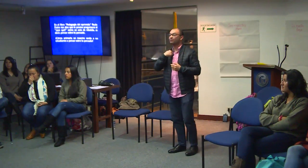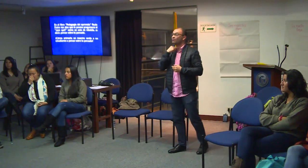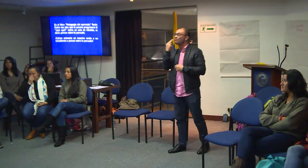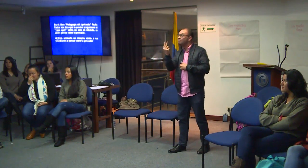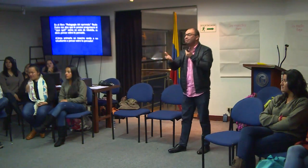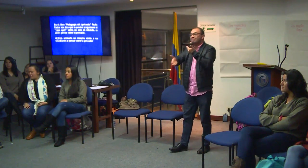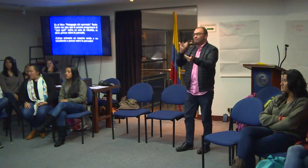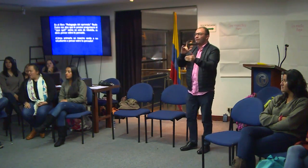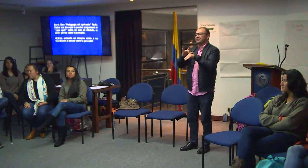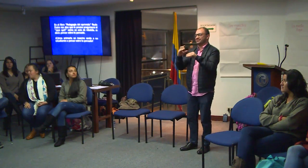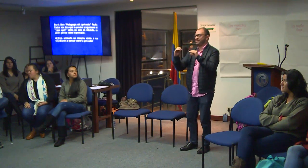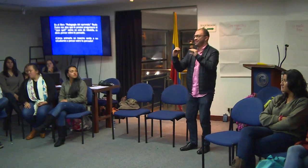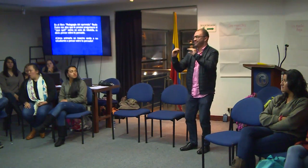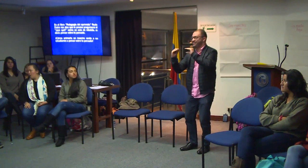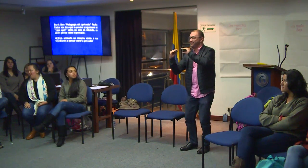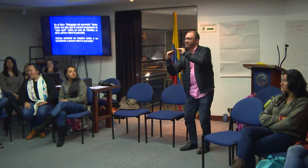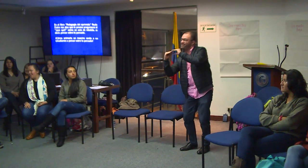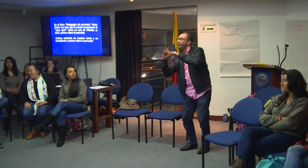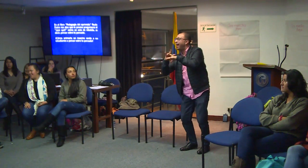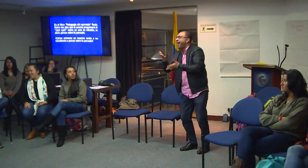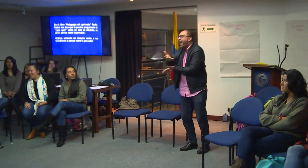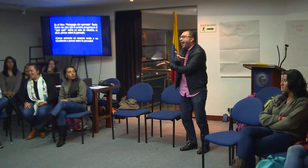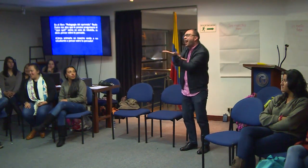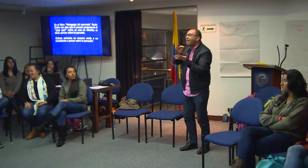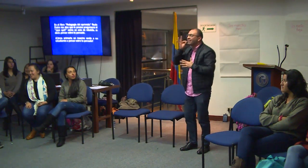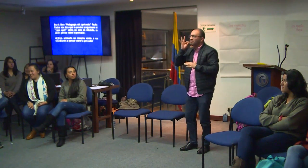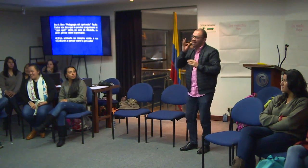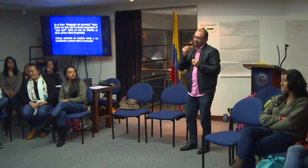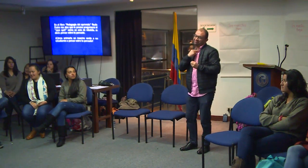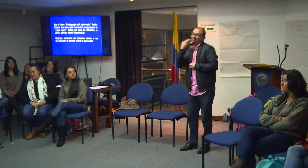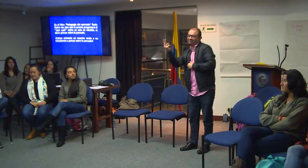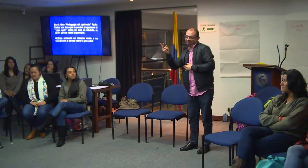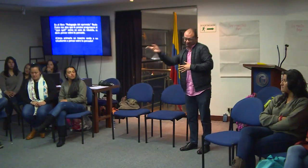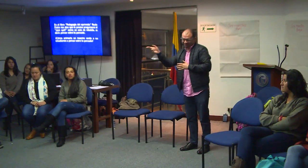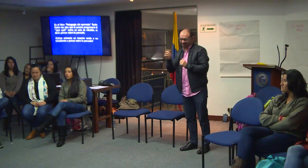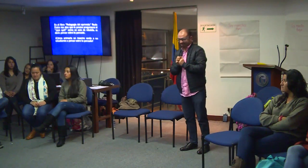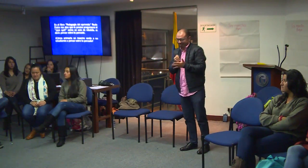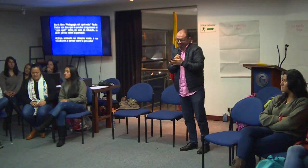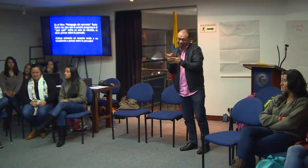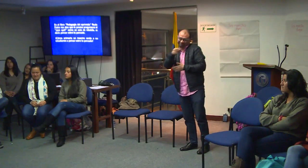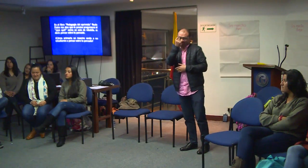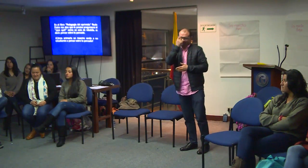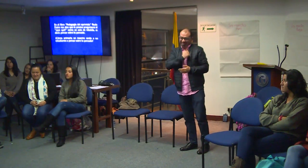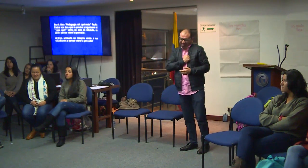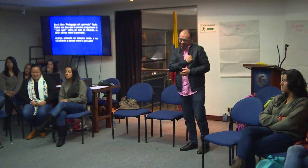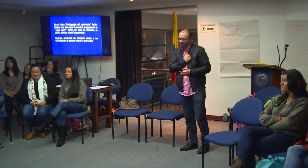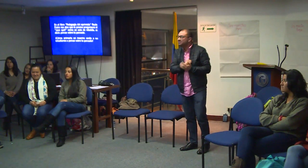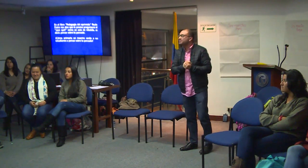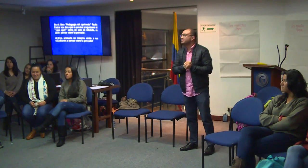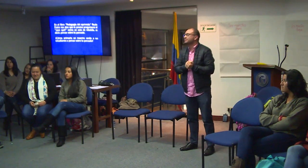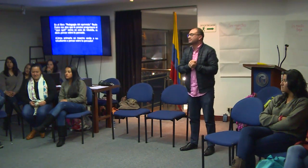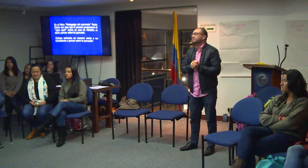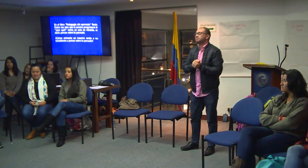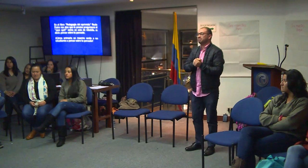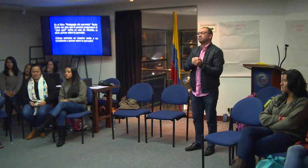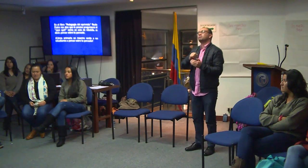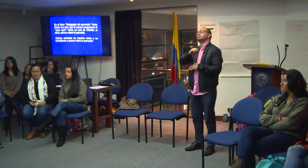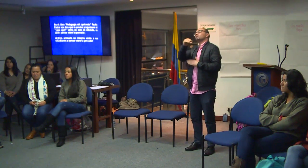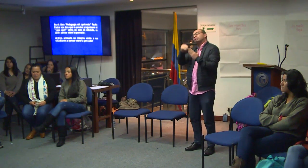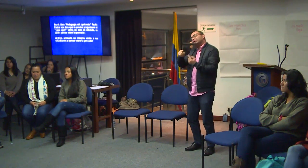Perdón, vamos a repetir un poco lo que estábamos diciendo. El ejercicio de la interpretación a veces no es fácil y la idea es que